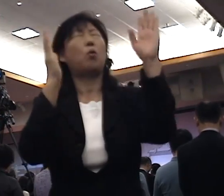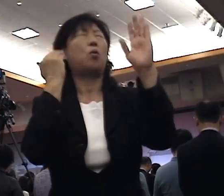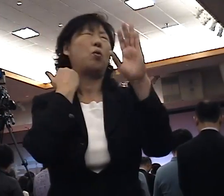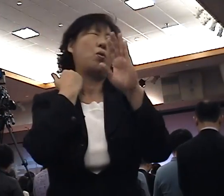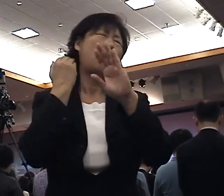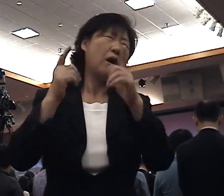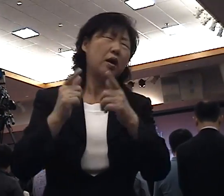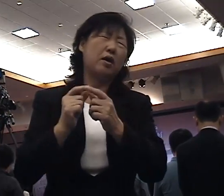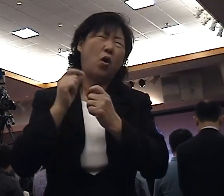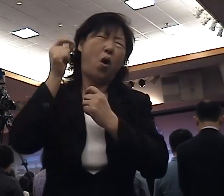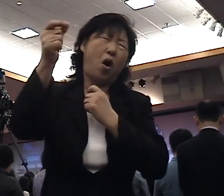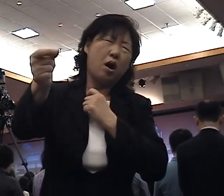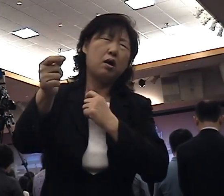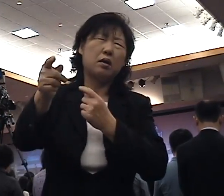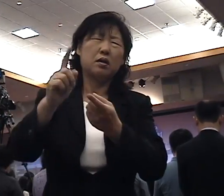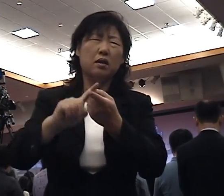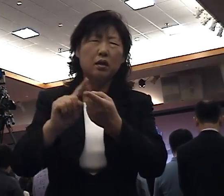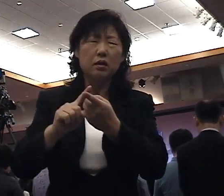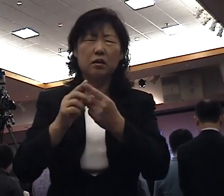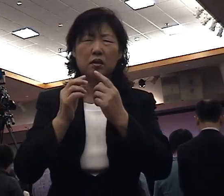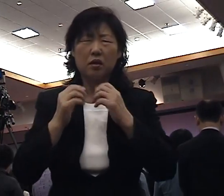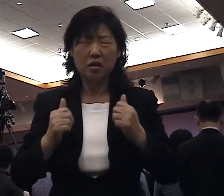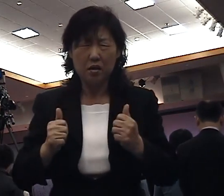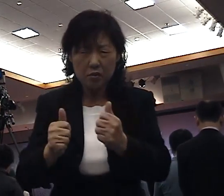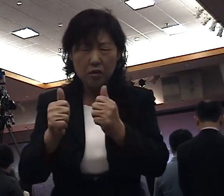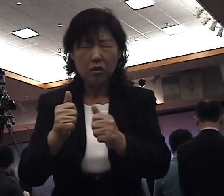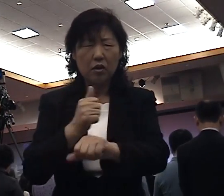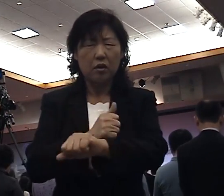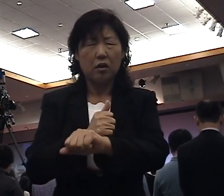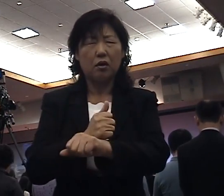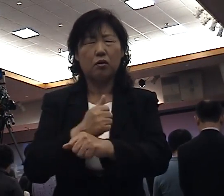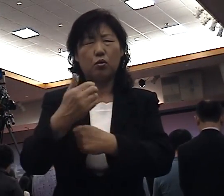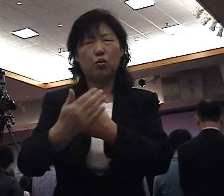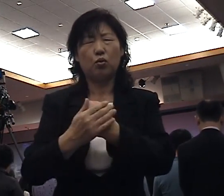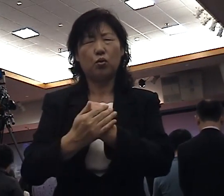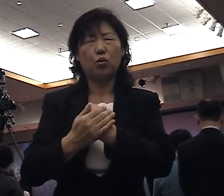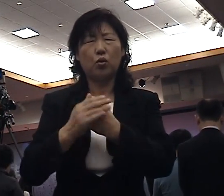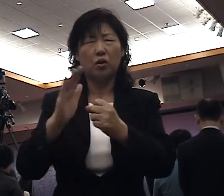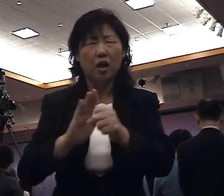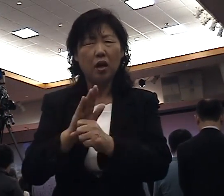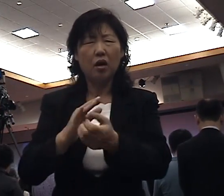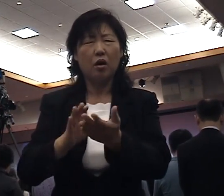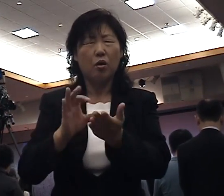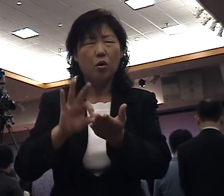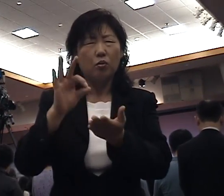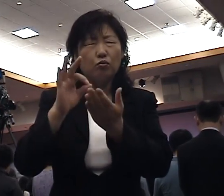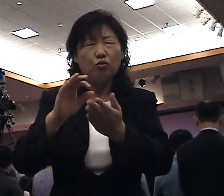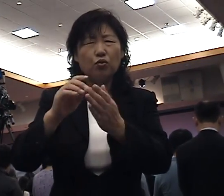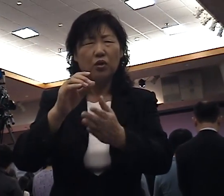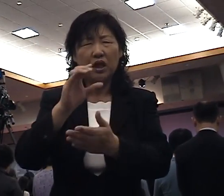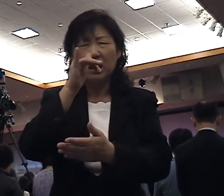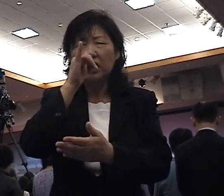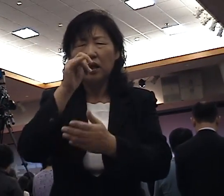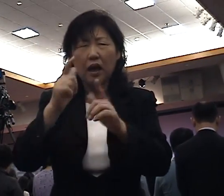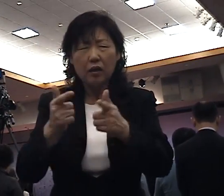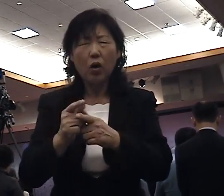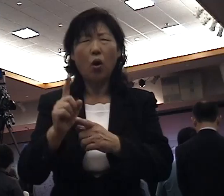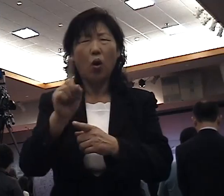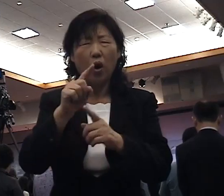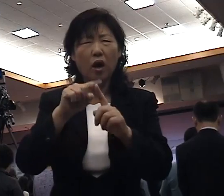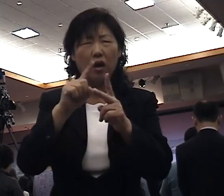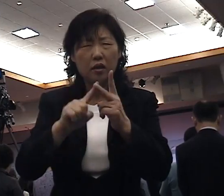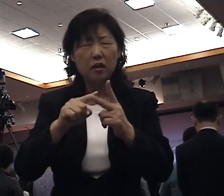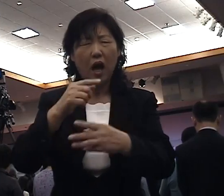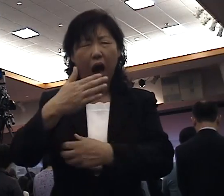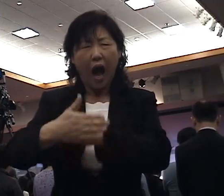힘쓰고 애쓰는 저희들이 되게 하옵소서. 아멘. 우리들의 관심이 사람과 물질에 있지 아니하고 어떻게 하든지 하나님의